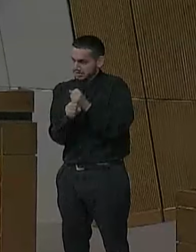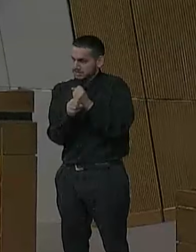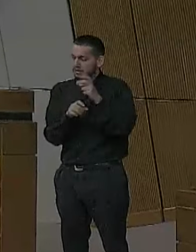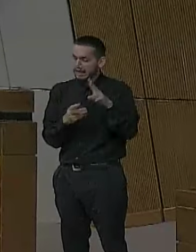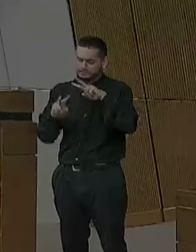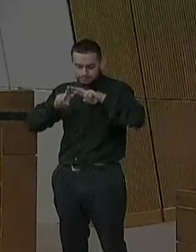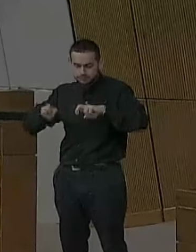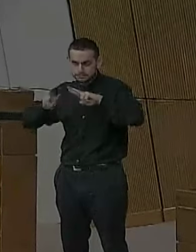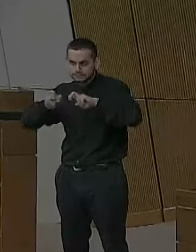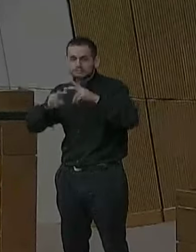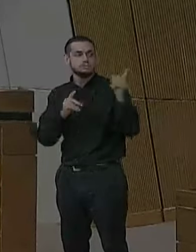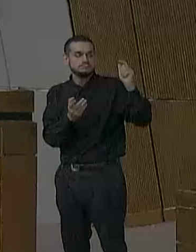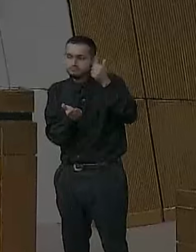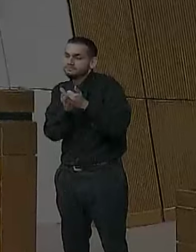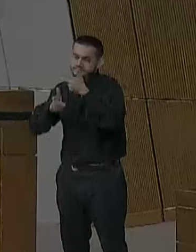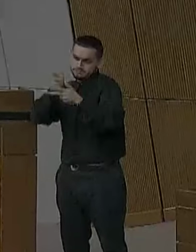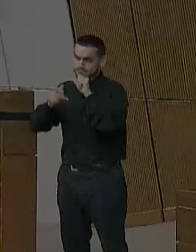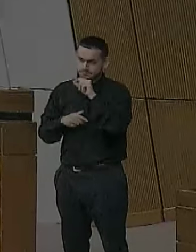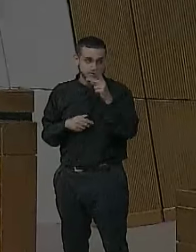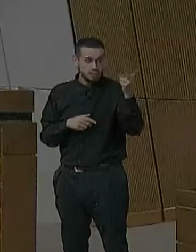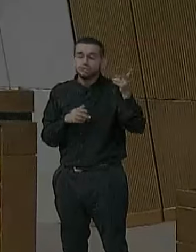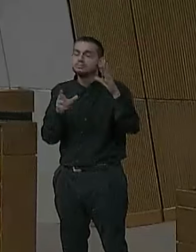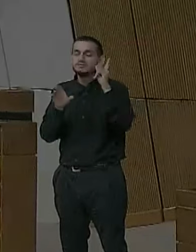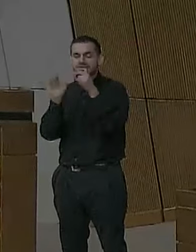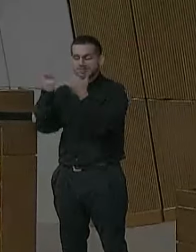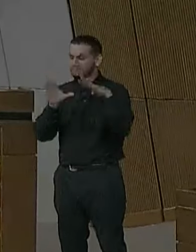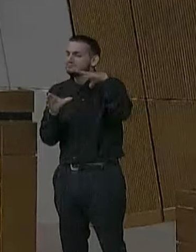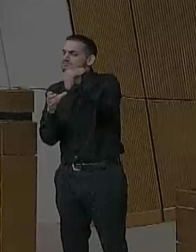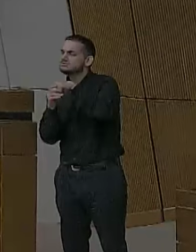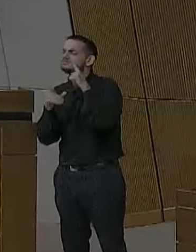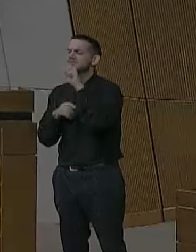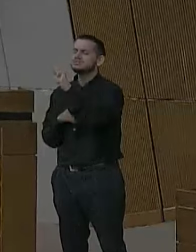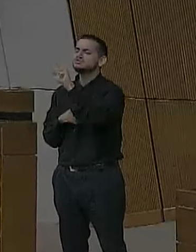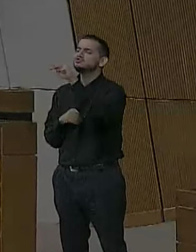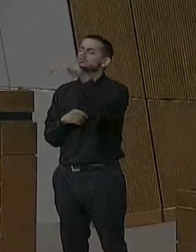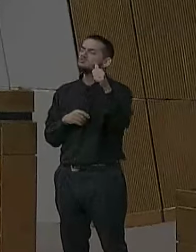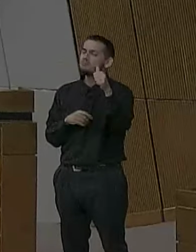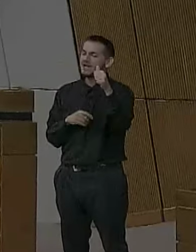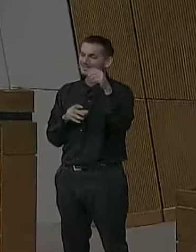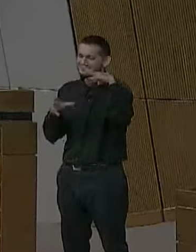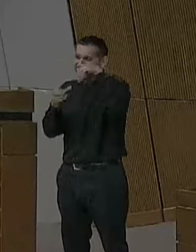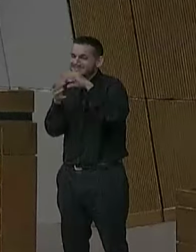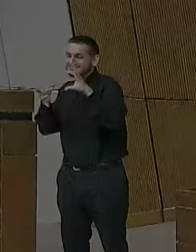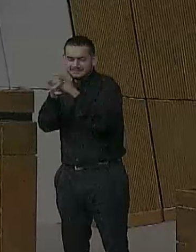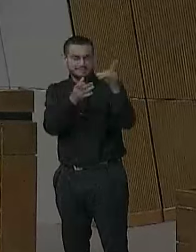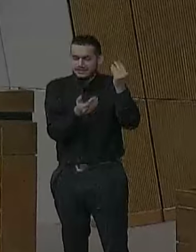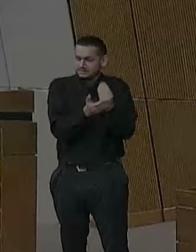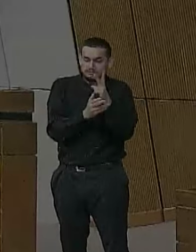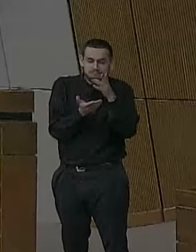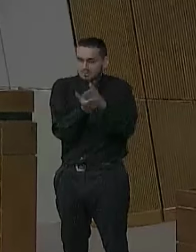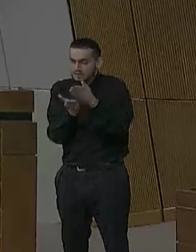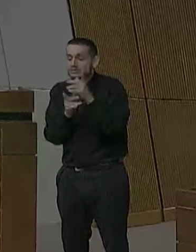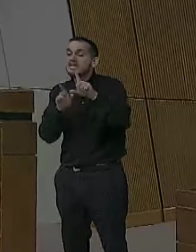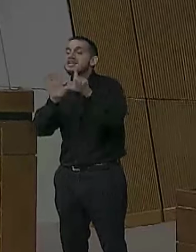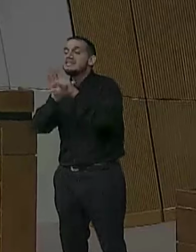previo. Entonces, para que ellos nos hagan como una reseña de qué fue lo que pasó, de qué ley estamos hablando, qué se derogó,